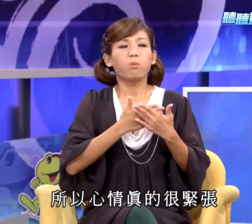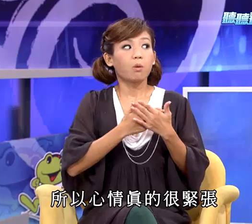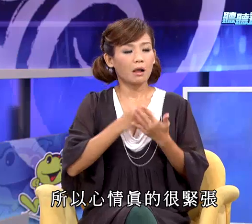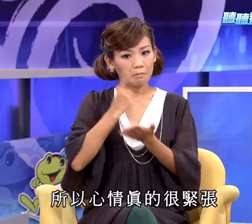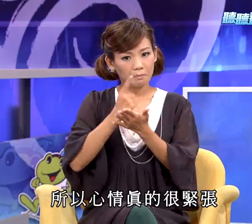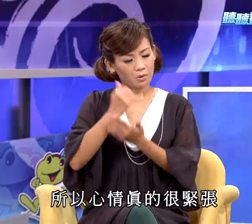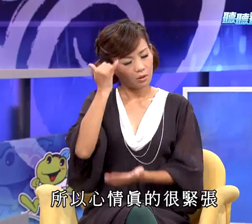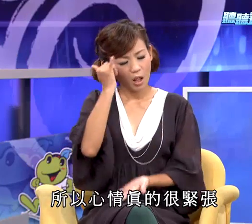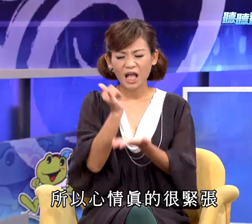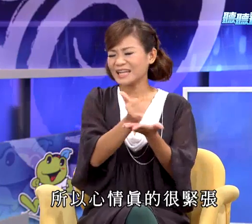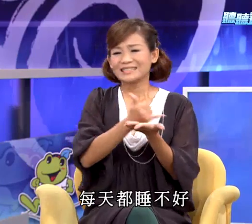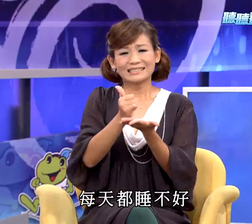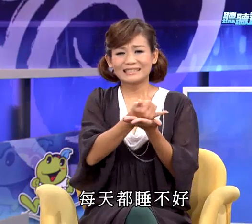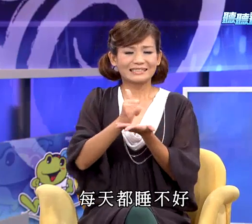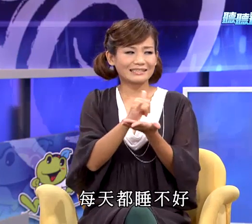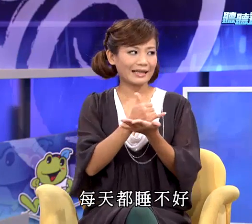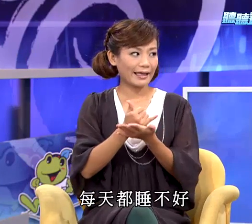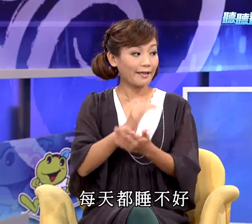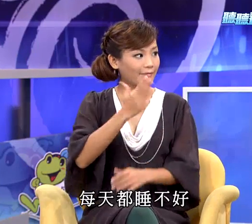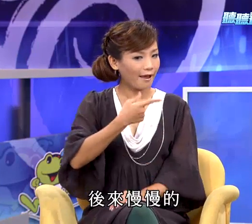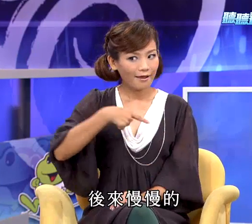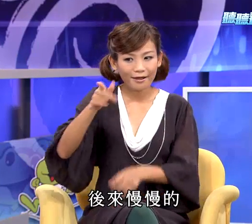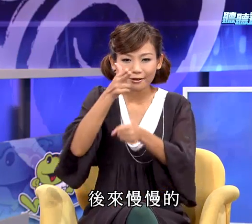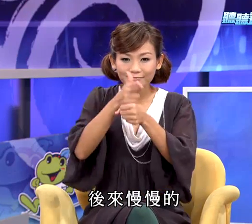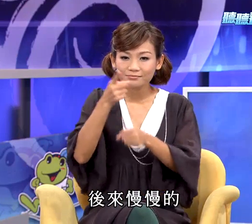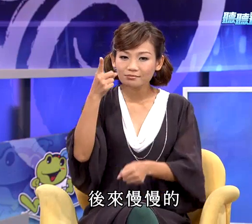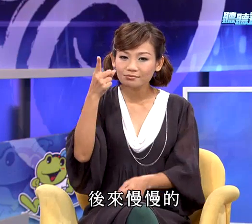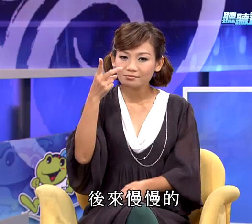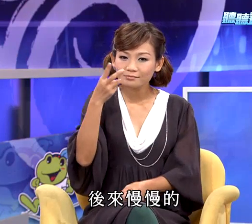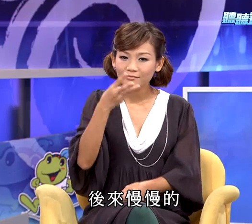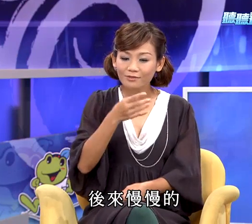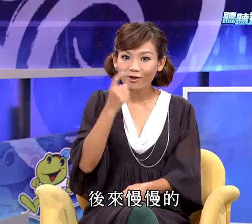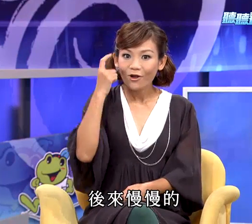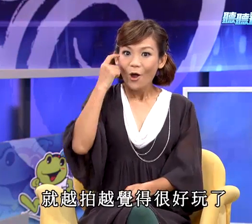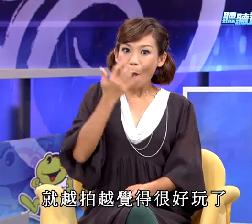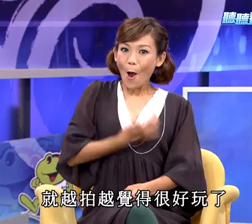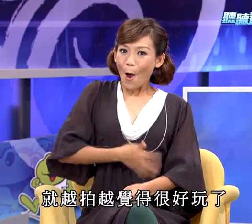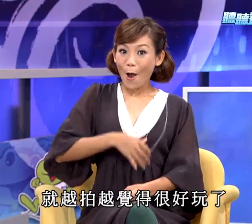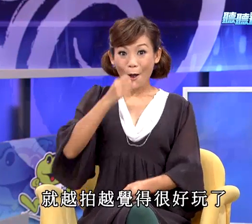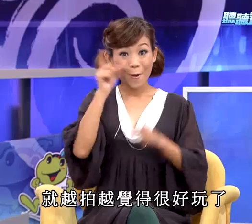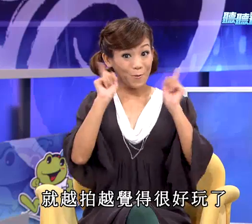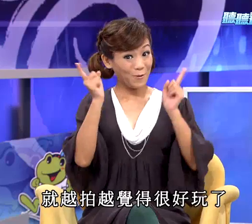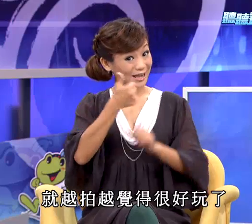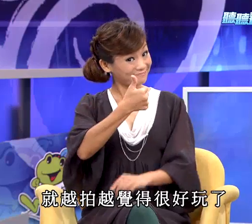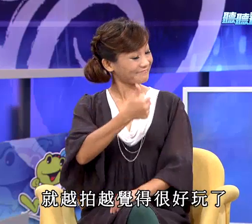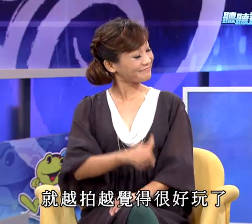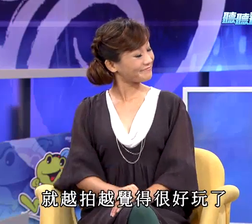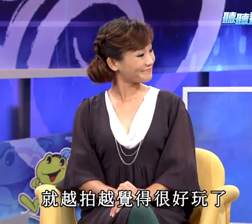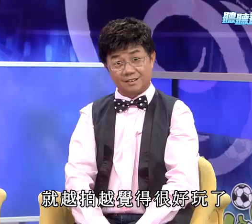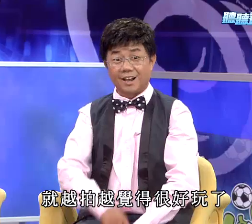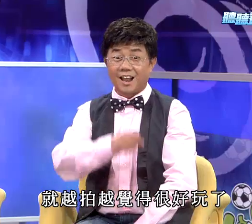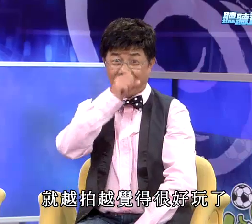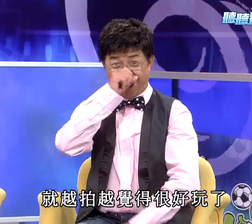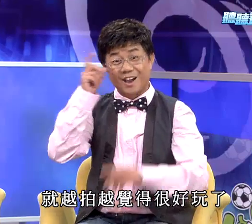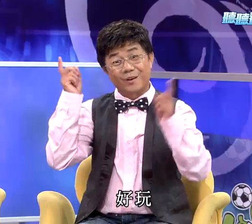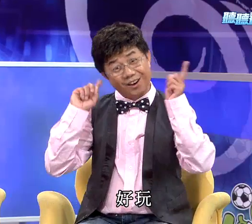的很紧张，每天都睡不好。后来啊，慢慢的就越拍越觉得很好玩了。 好